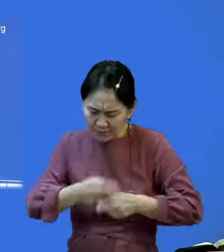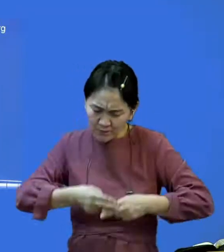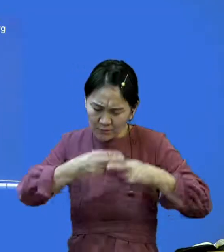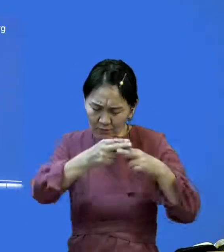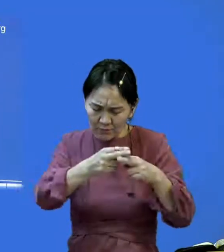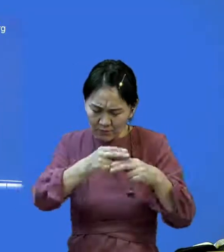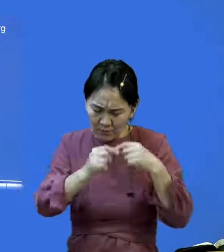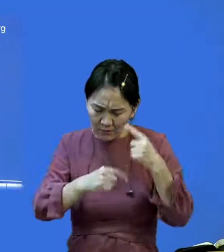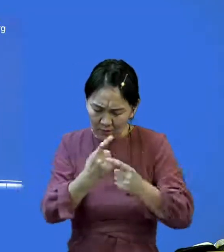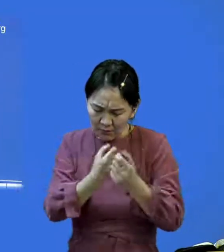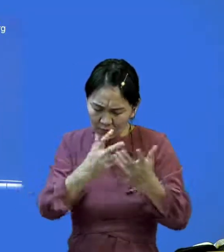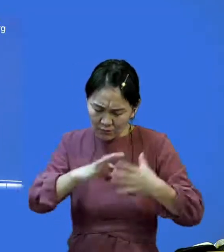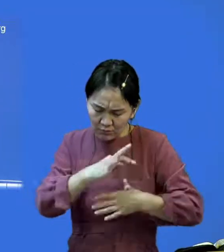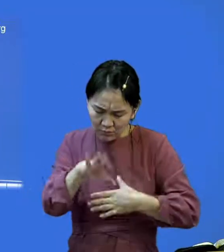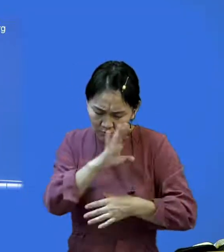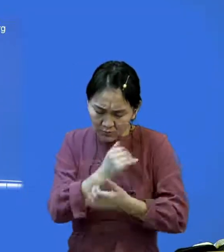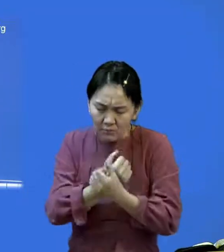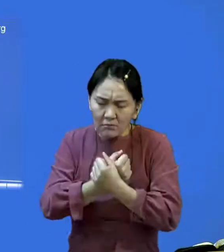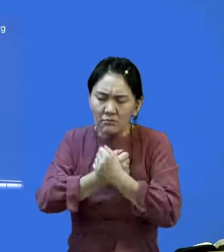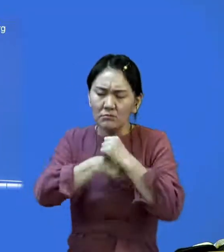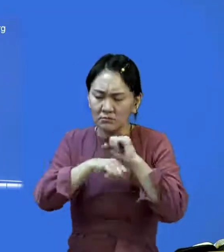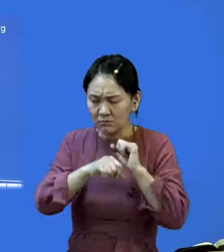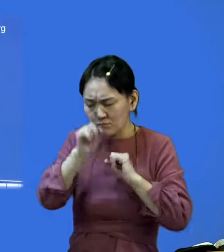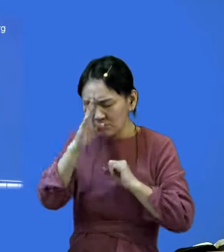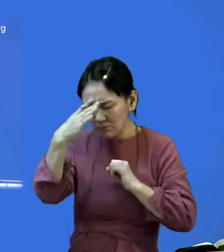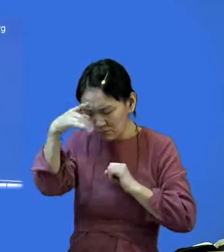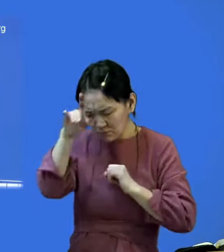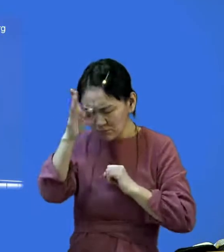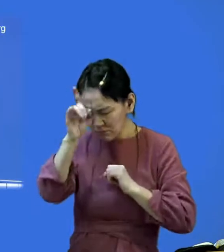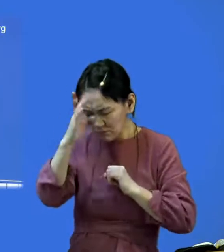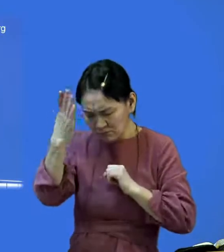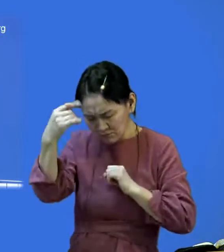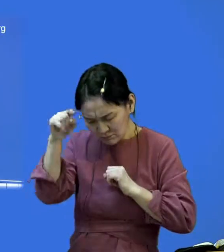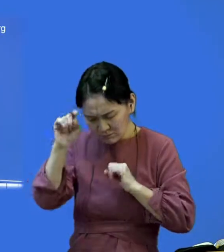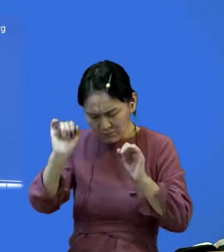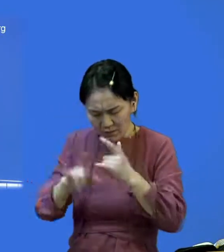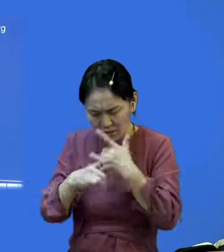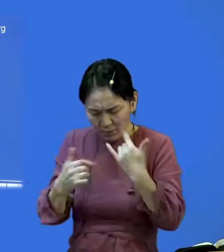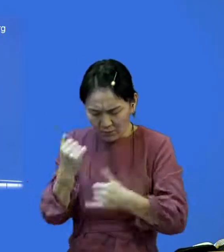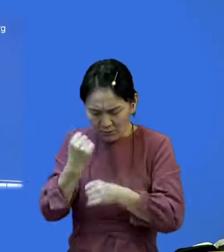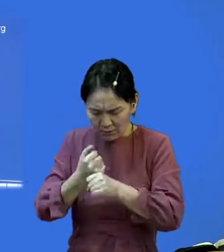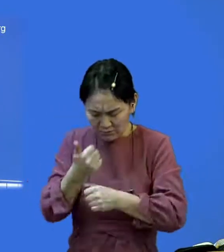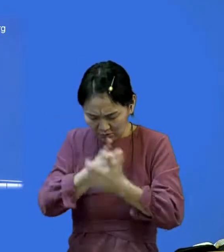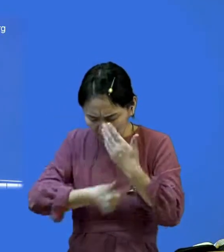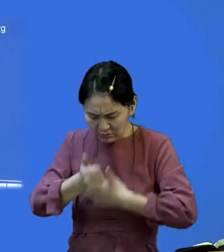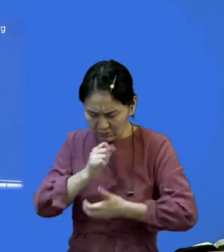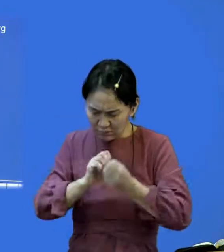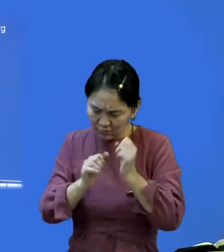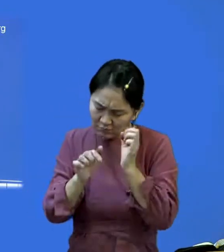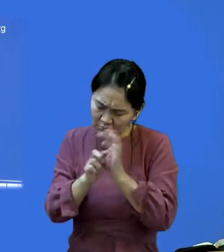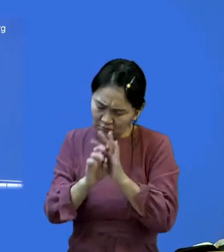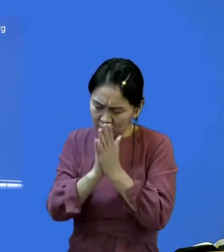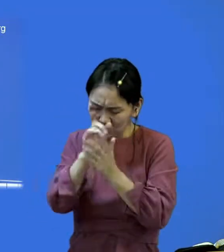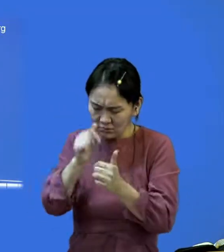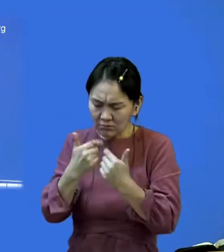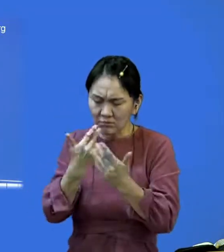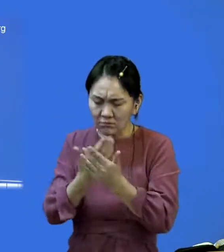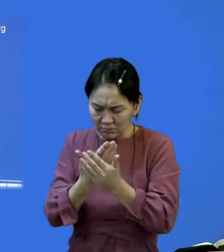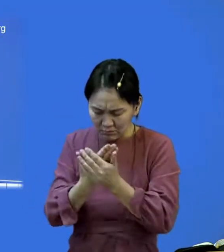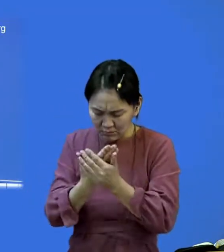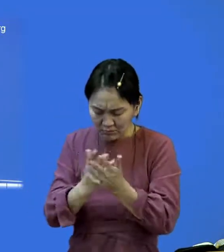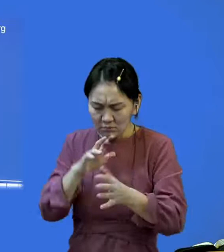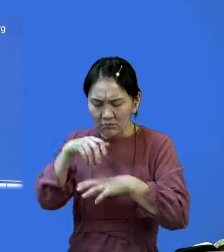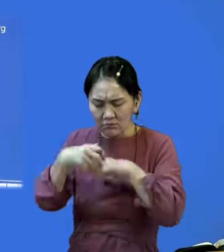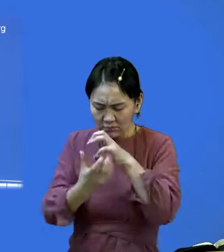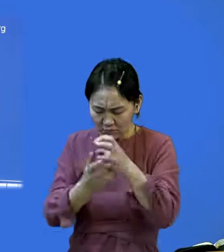аврагдах бурхан таны агуу ажил тасралтгүй явагдахаар туслаарай. Дэлхийд байгаа олон чуулганууд